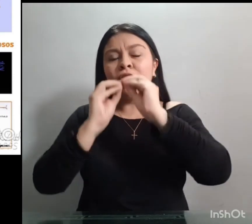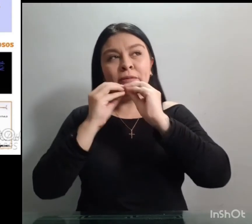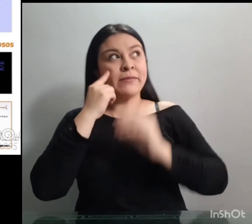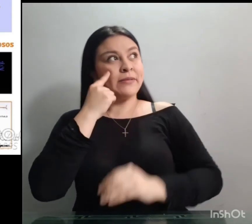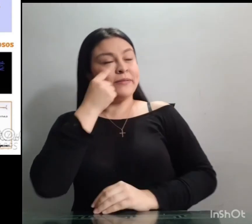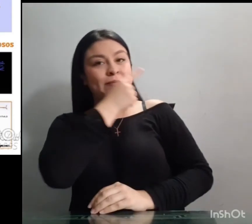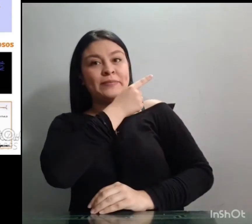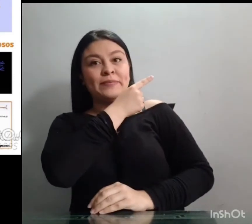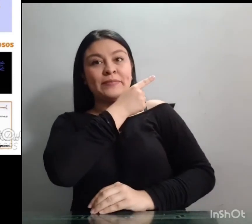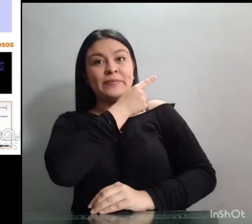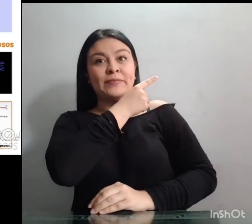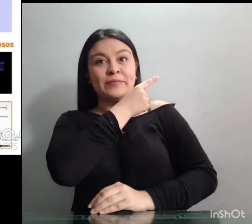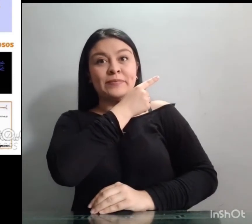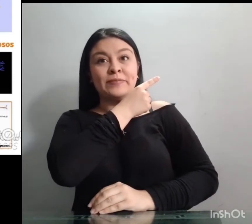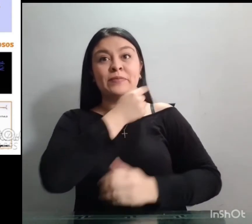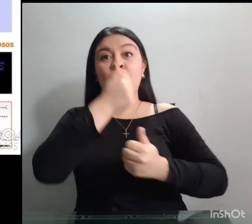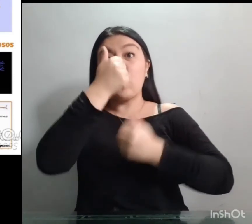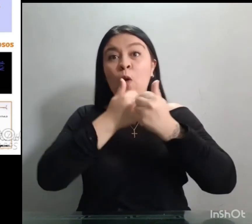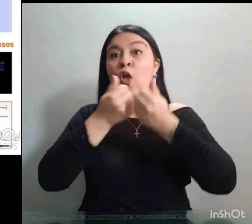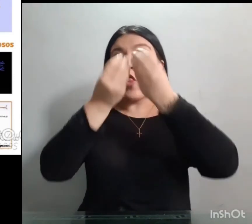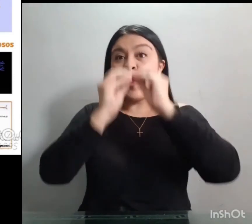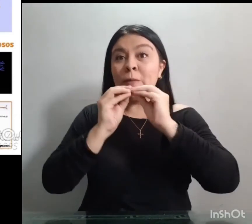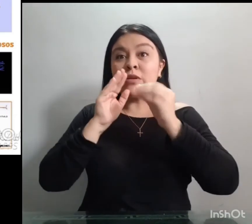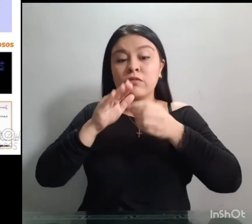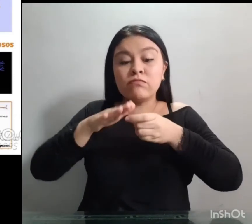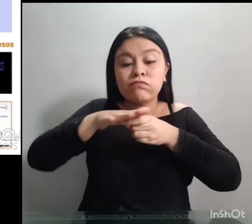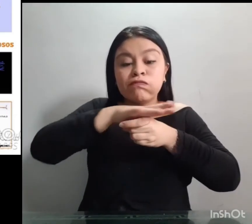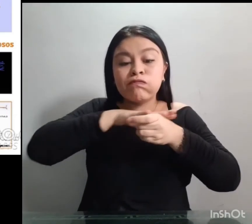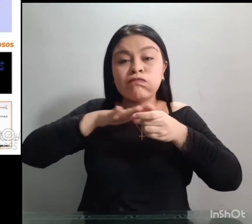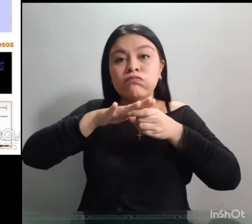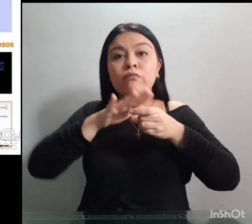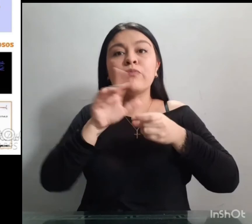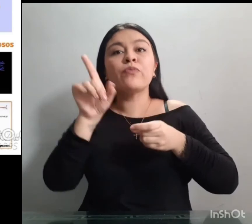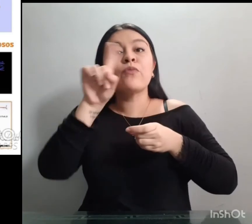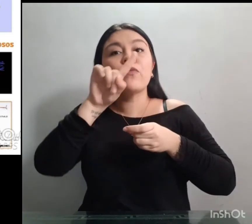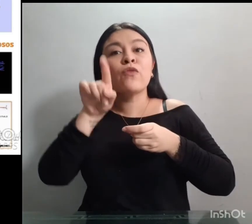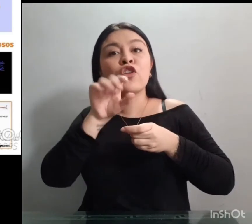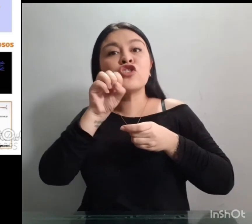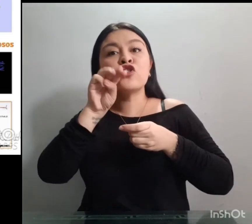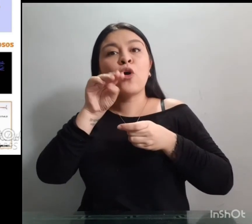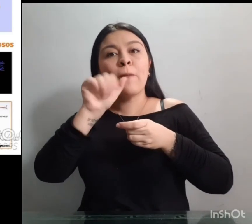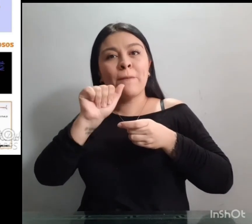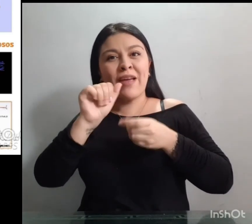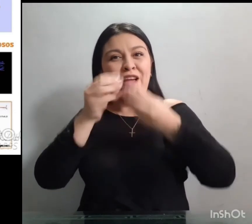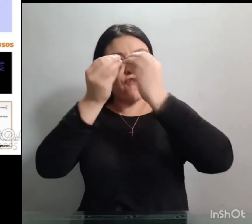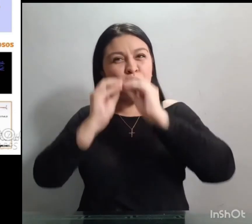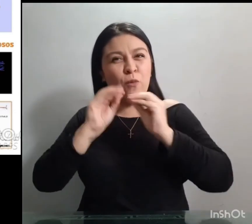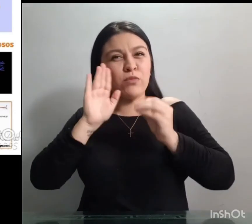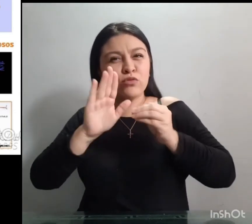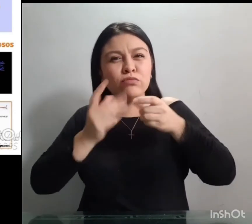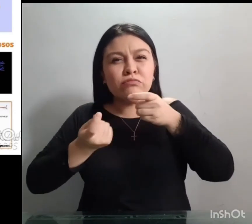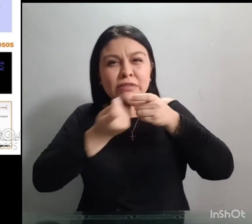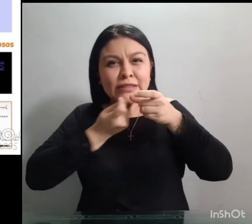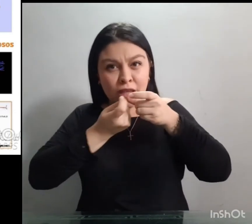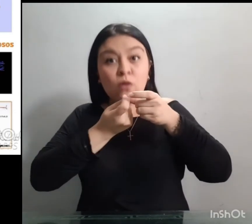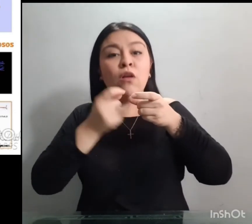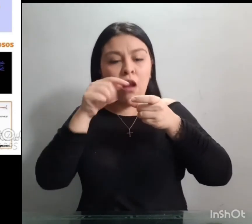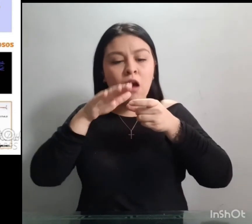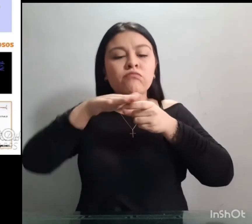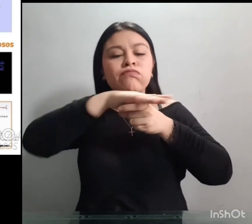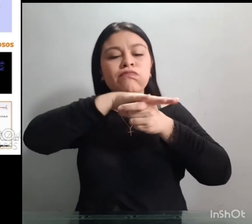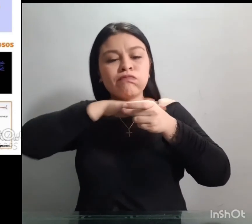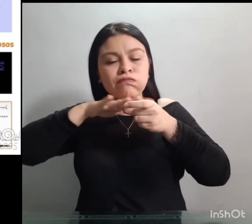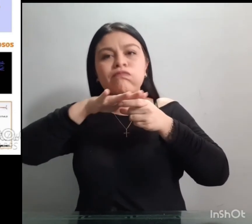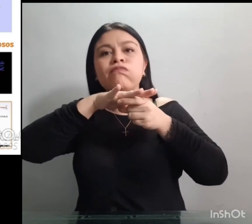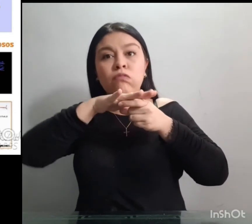aquí es el cuerpo o soma, que es lo que es verdaderamente lo que se conoce con el nombre de célula propiamente